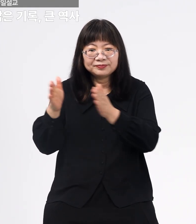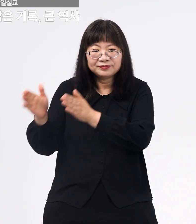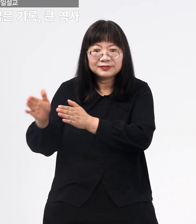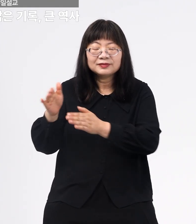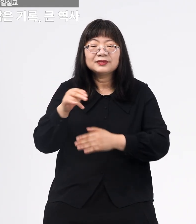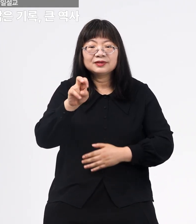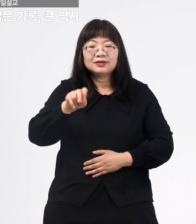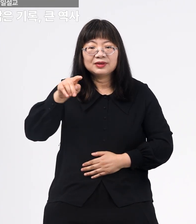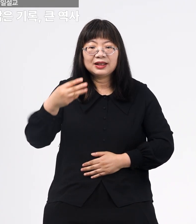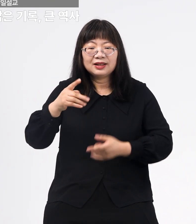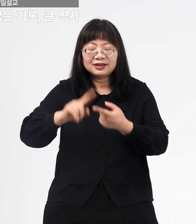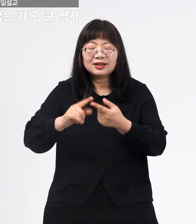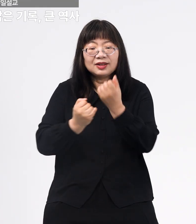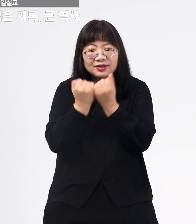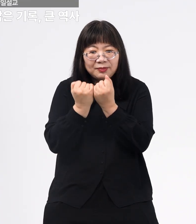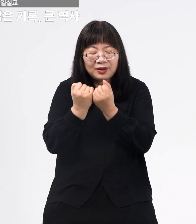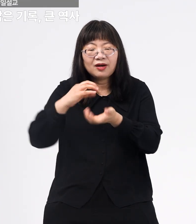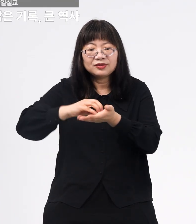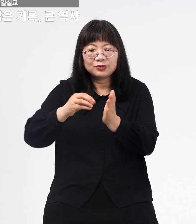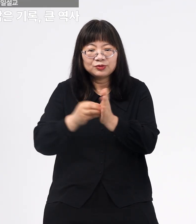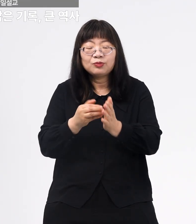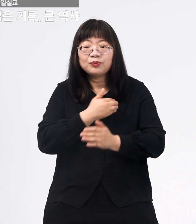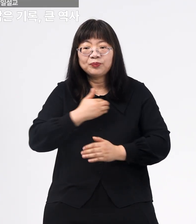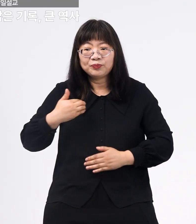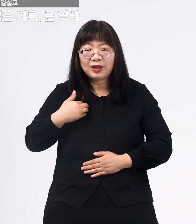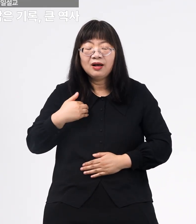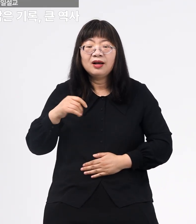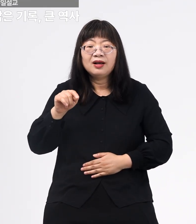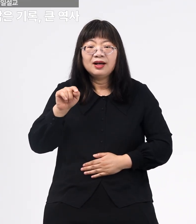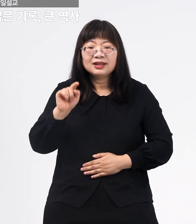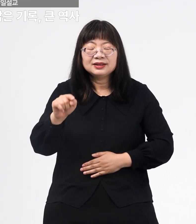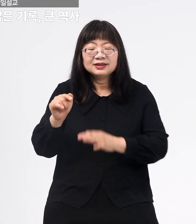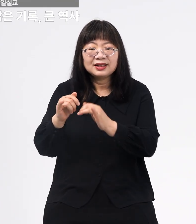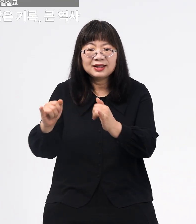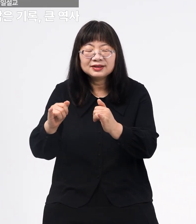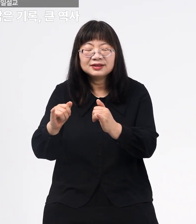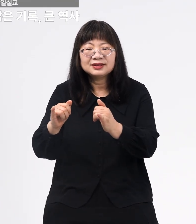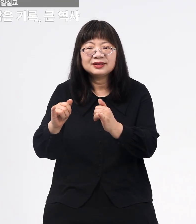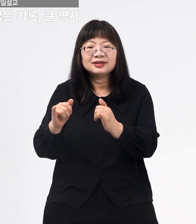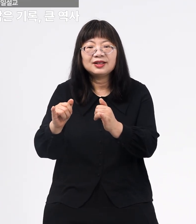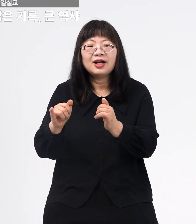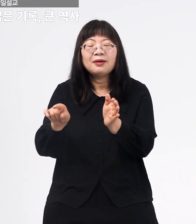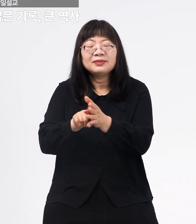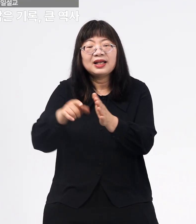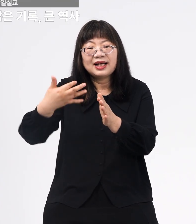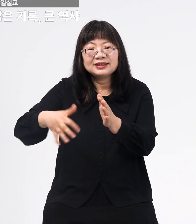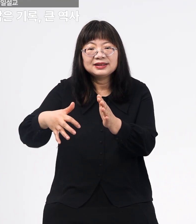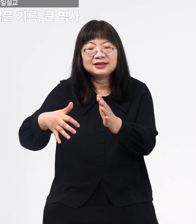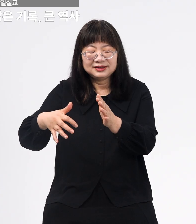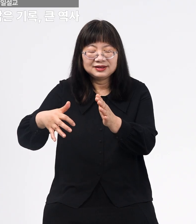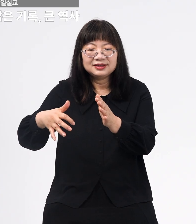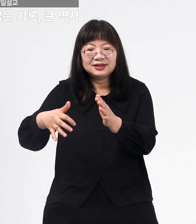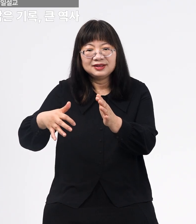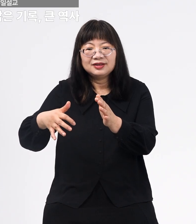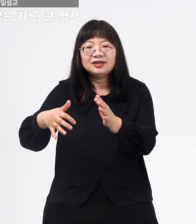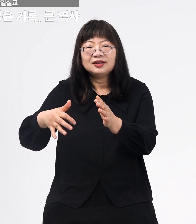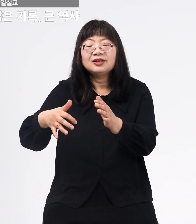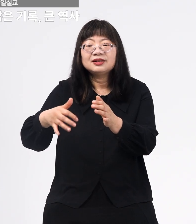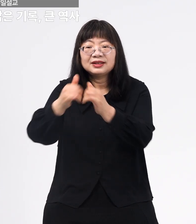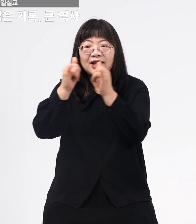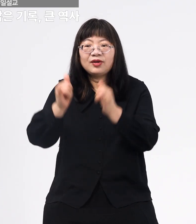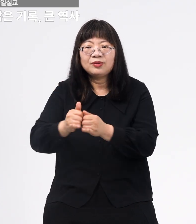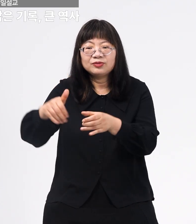오케이. 그는 경계선 밖에 이방인 문화적 종교적 배경을 갖고